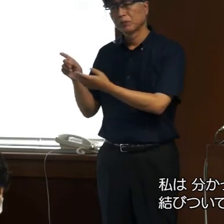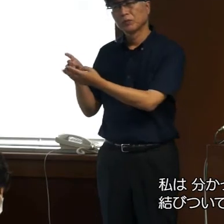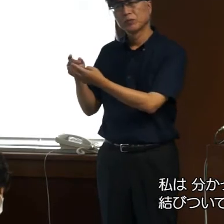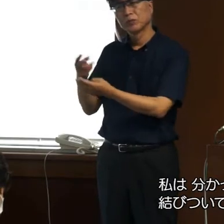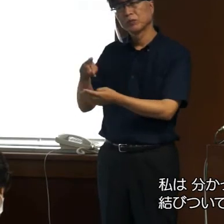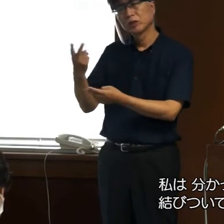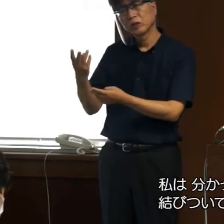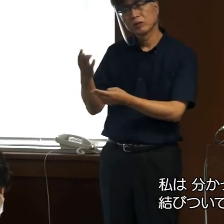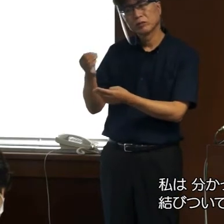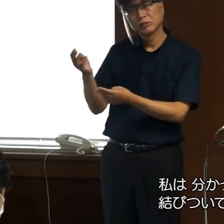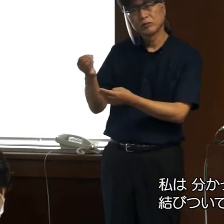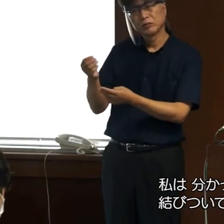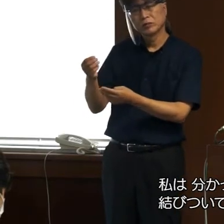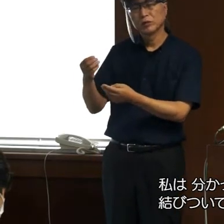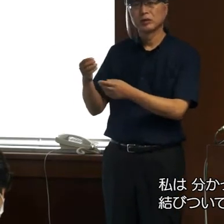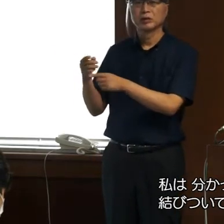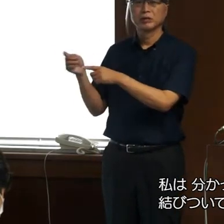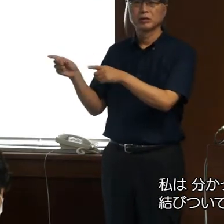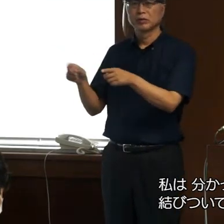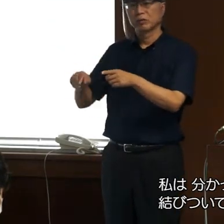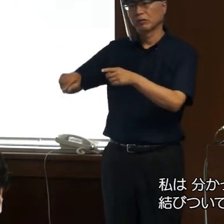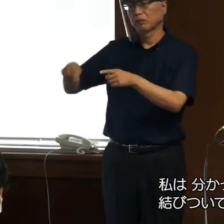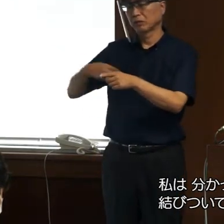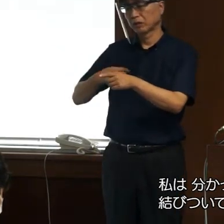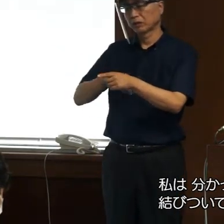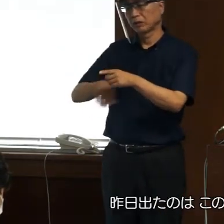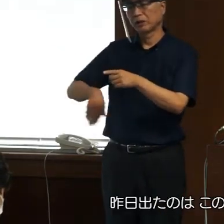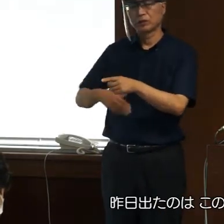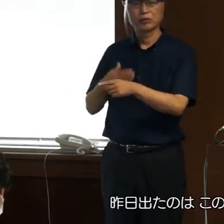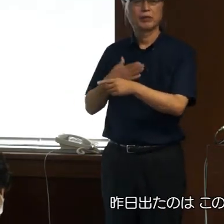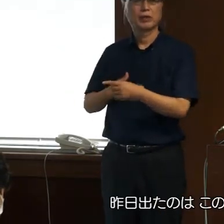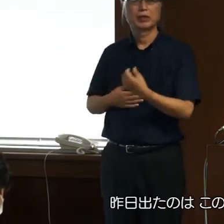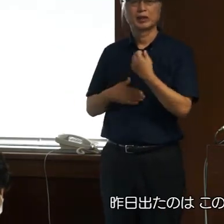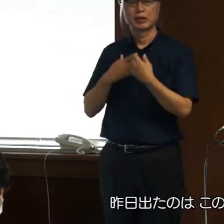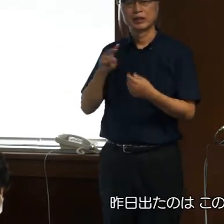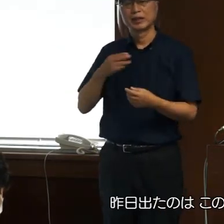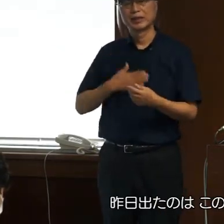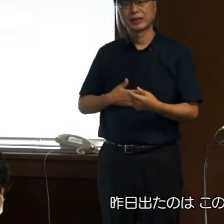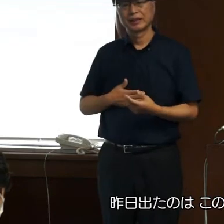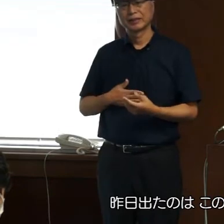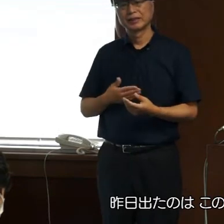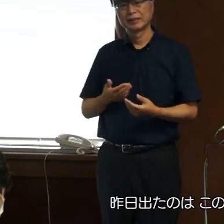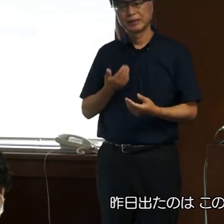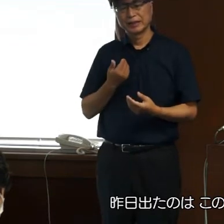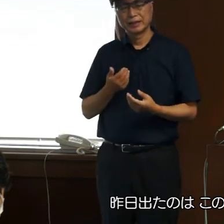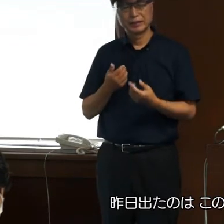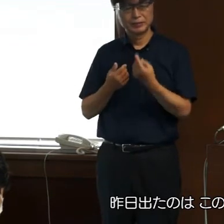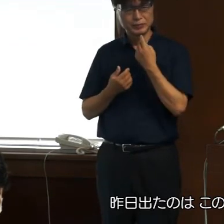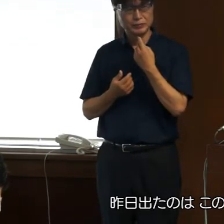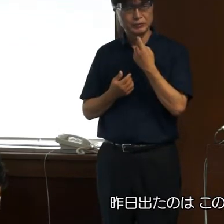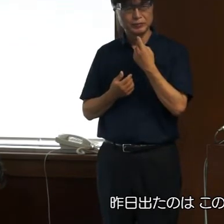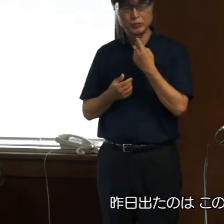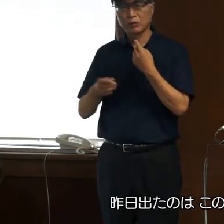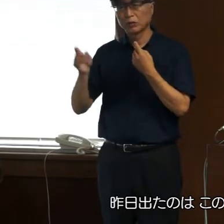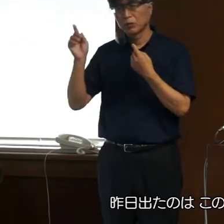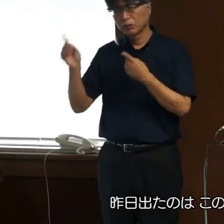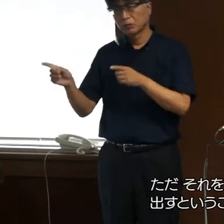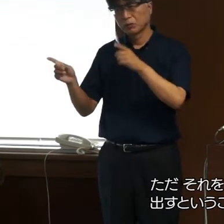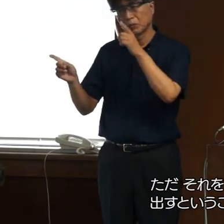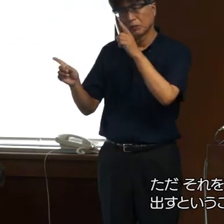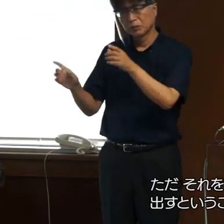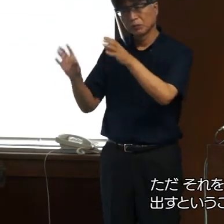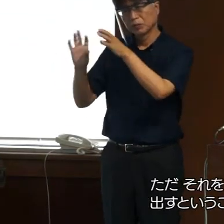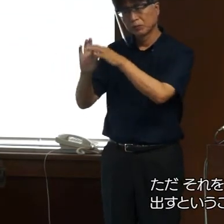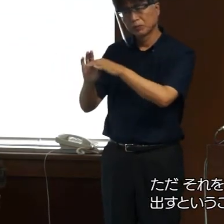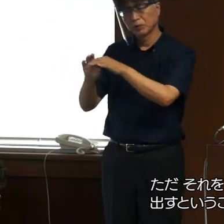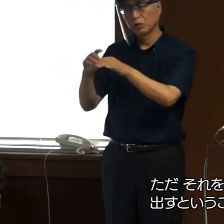私は分かっています。すぐこの結びついている、この今回例えば昨日出たのはこの中の この方だっていうのは、